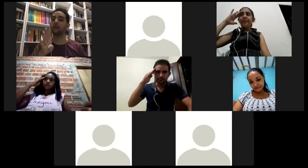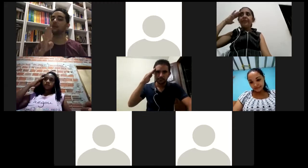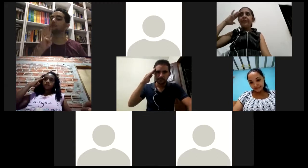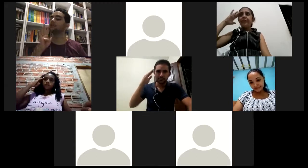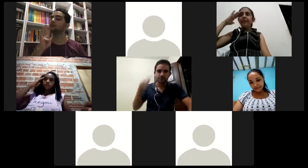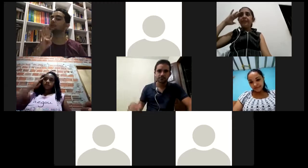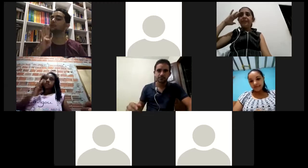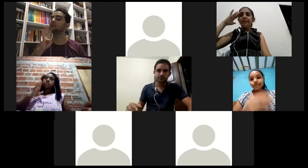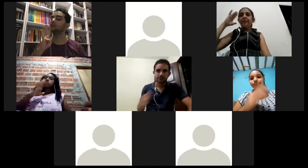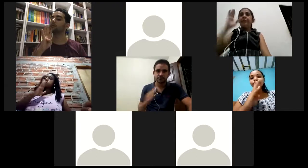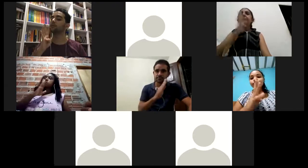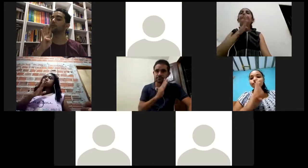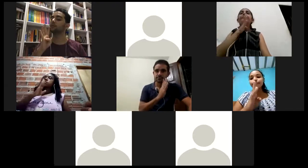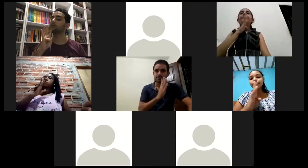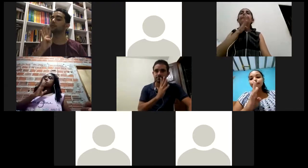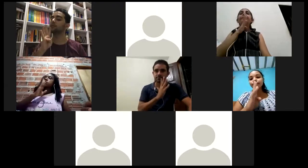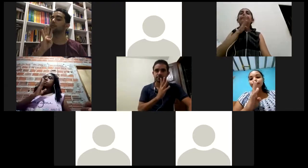Conhecer.